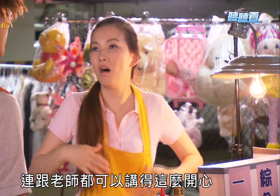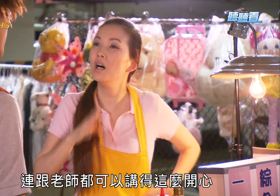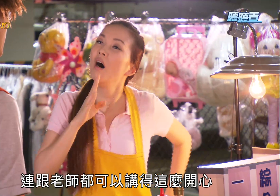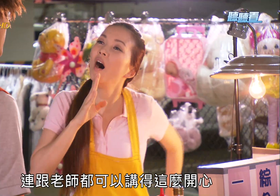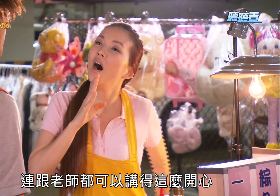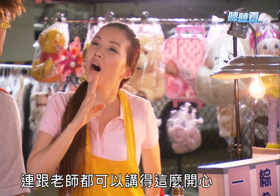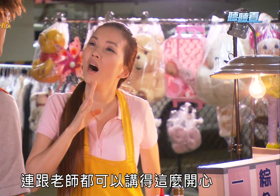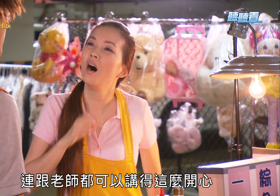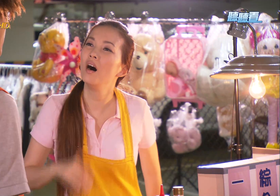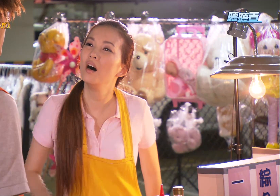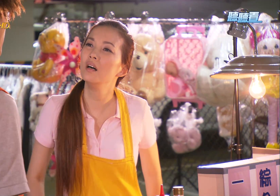心啊！